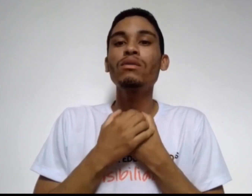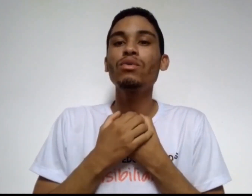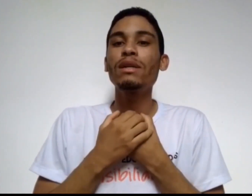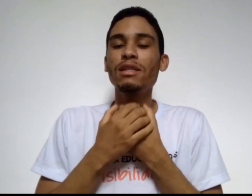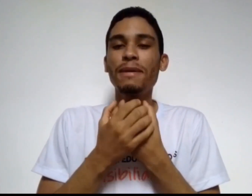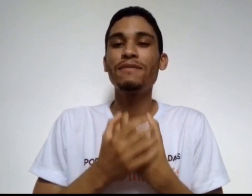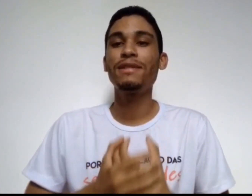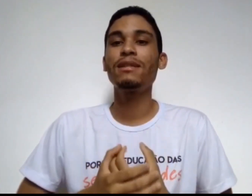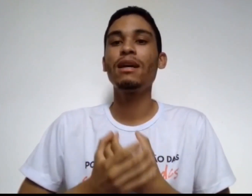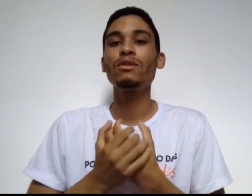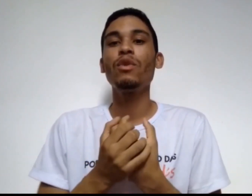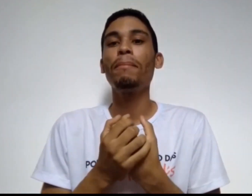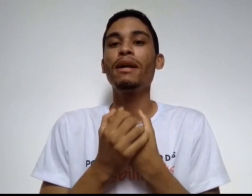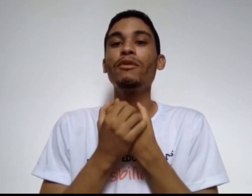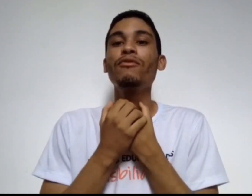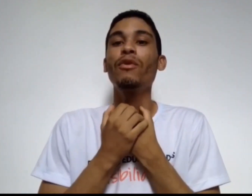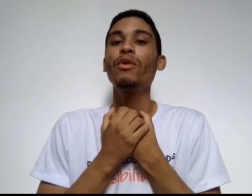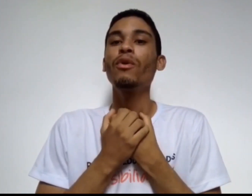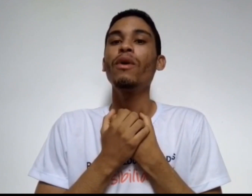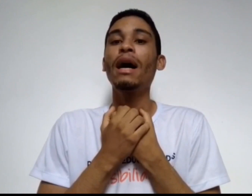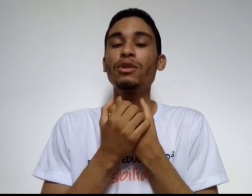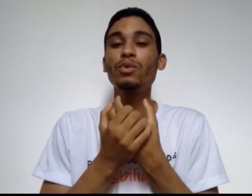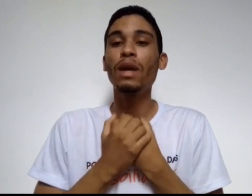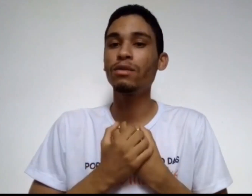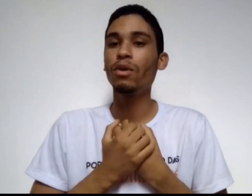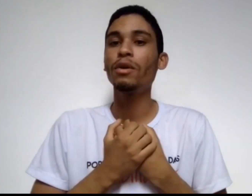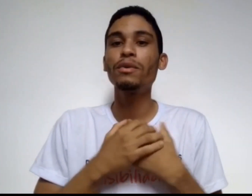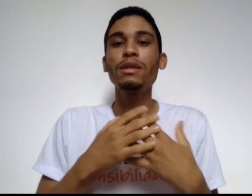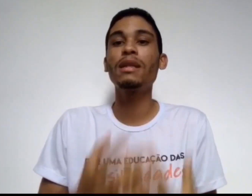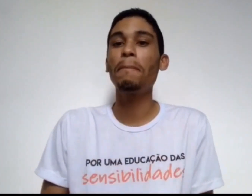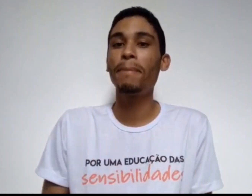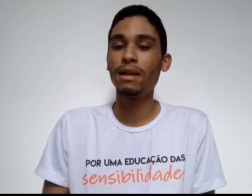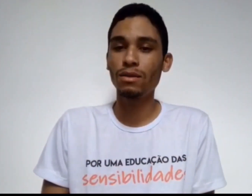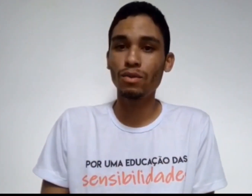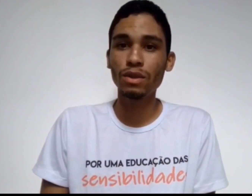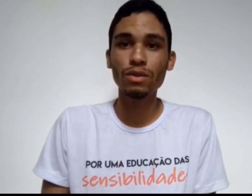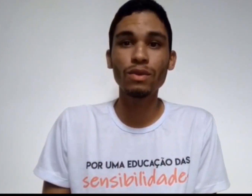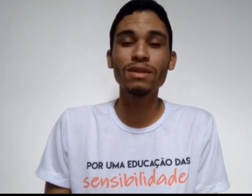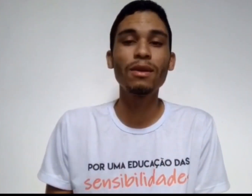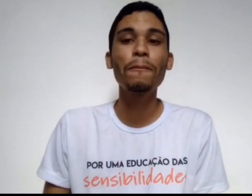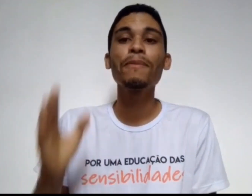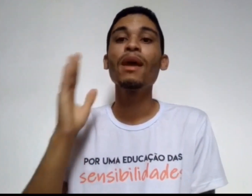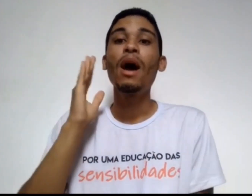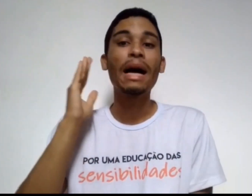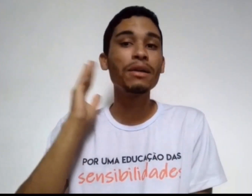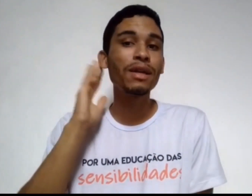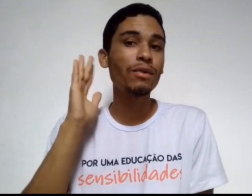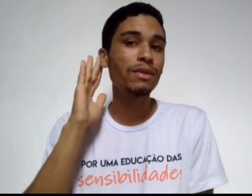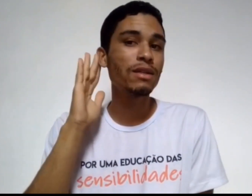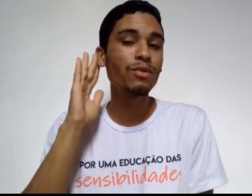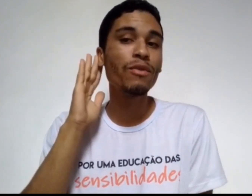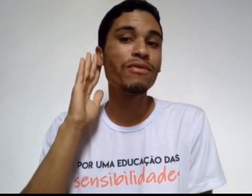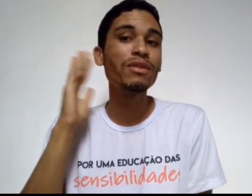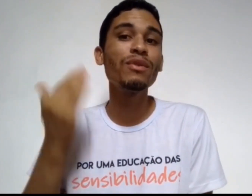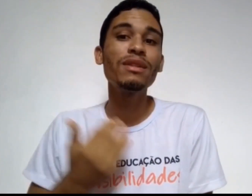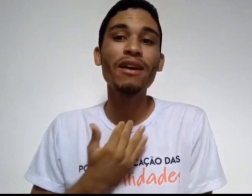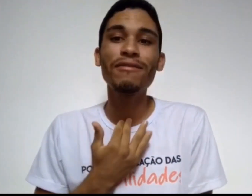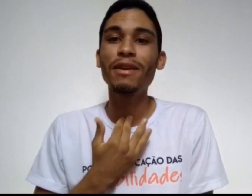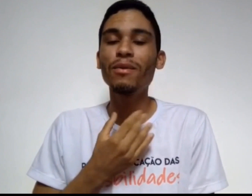quanto as especificidades do aparelho fonoarticulatório que está em plenas condições. Então, aquilo que acontece no ouvido não interfere com o